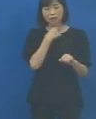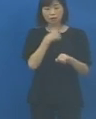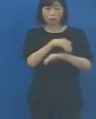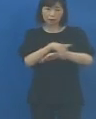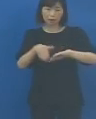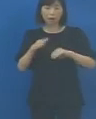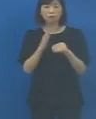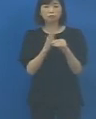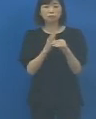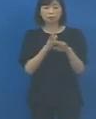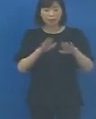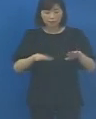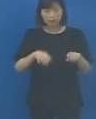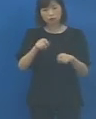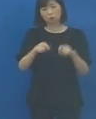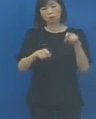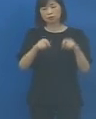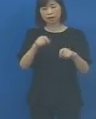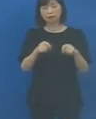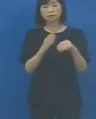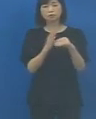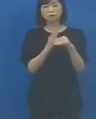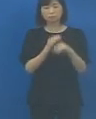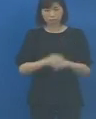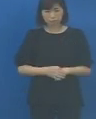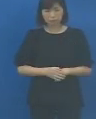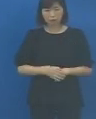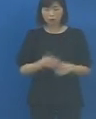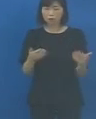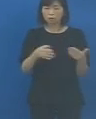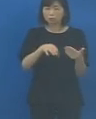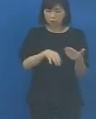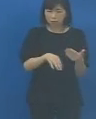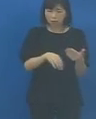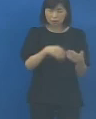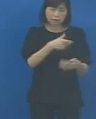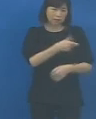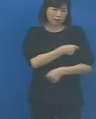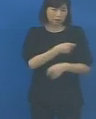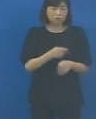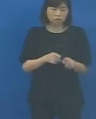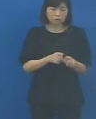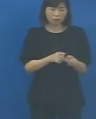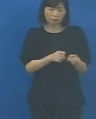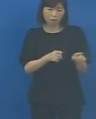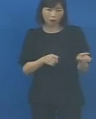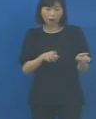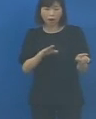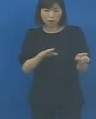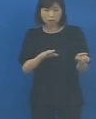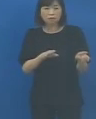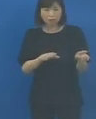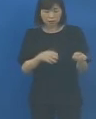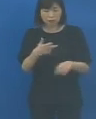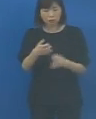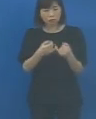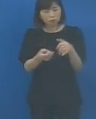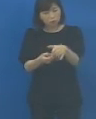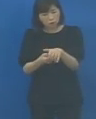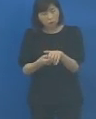調整を進めて、この職域接種は遅れてきますので、市町村接種、と組み合わせ